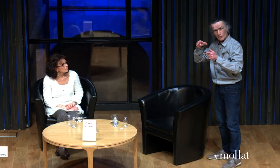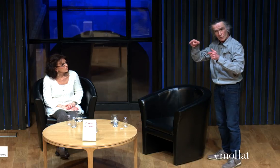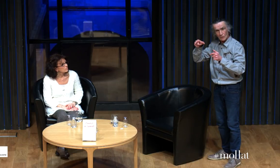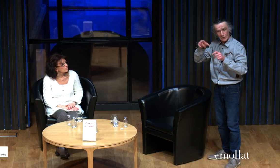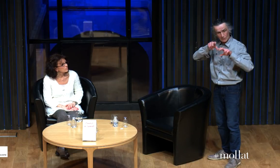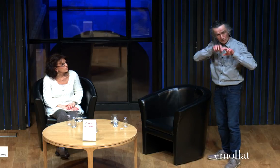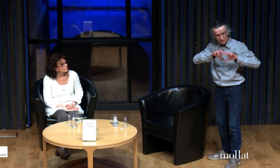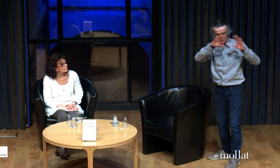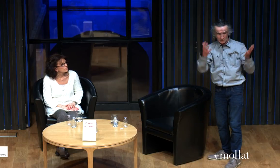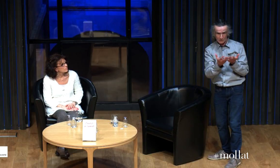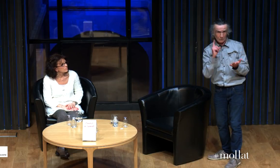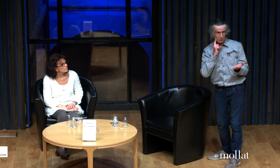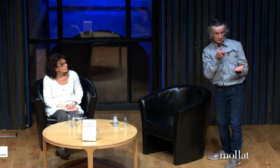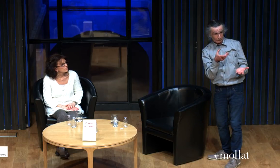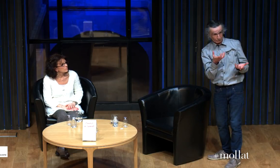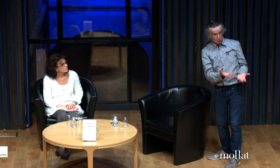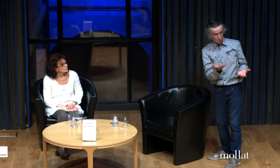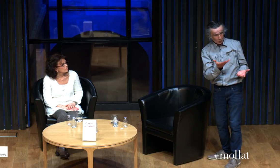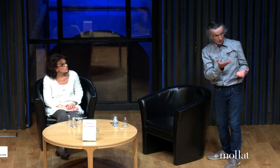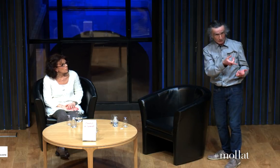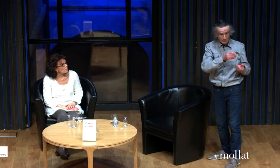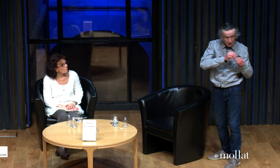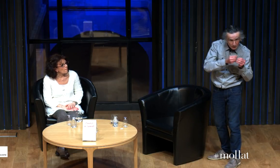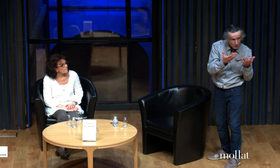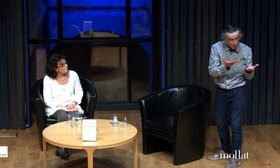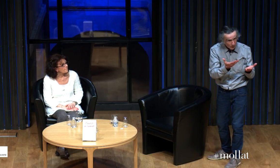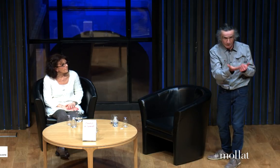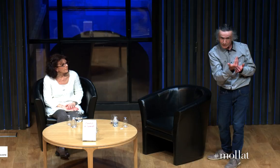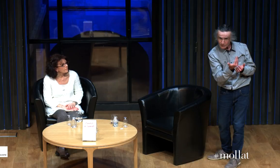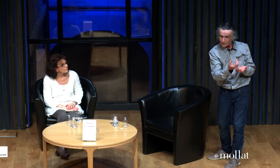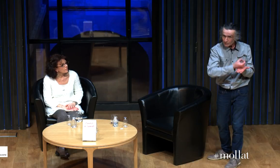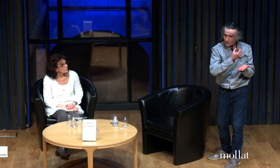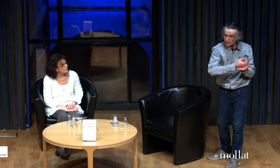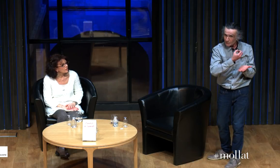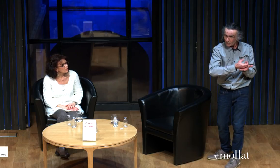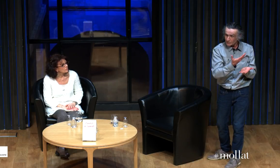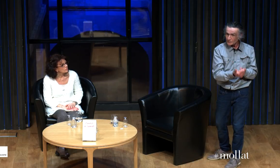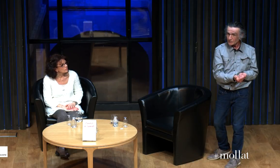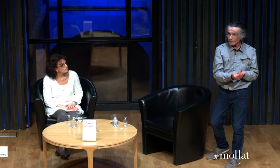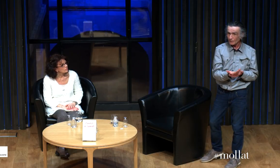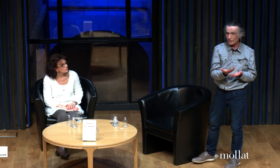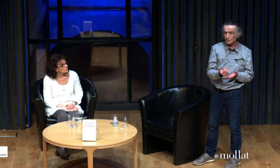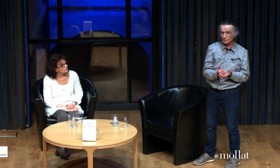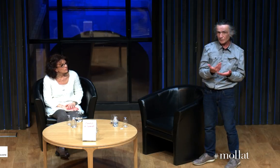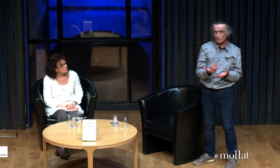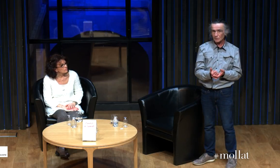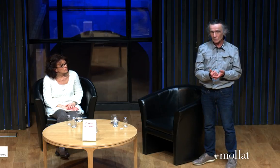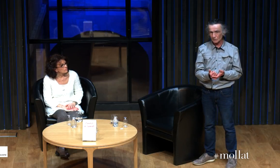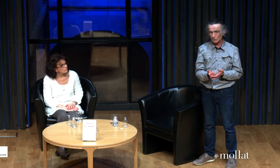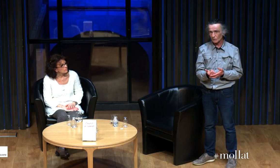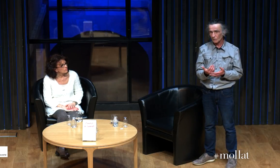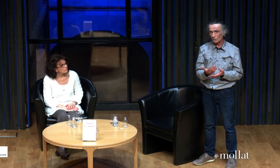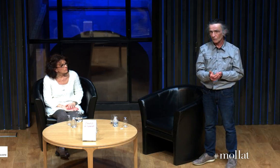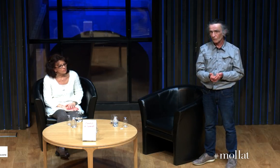c'est demander au pouvoir public, au gouvernement, de laisser le choix aux sourds et d'avoir une